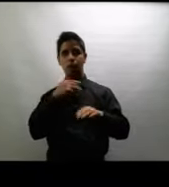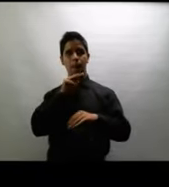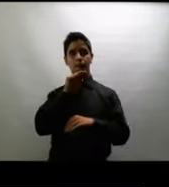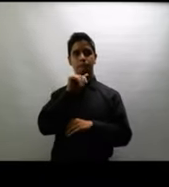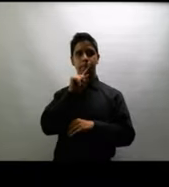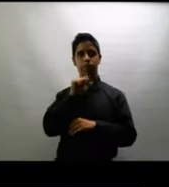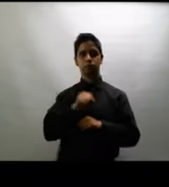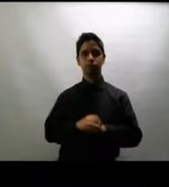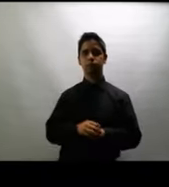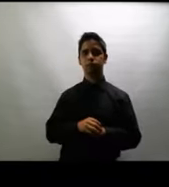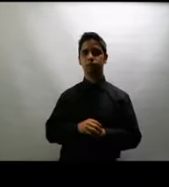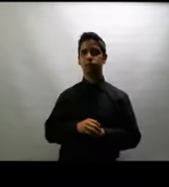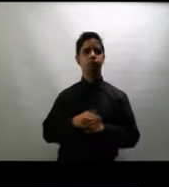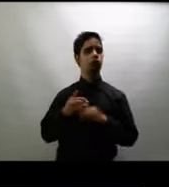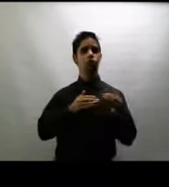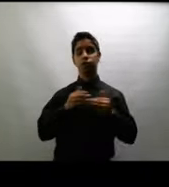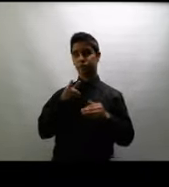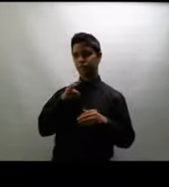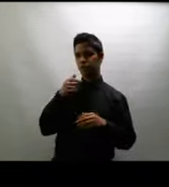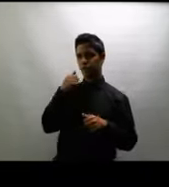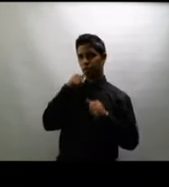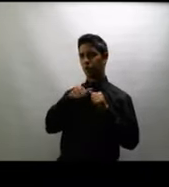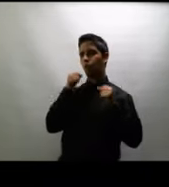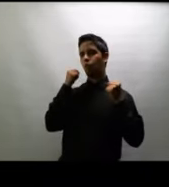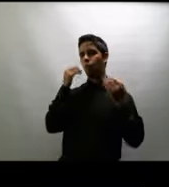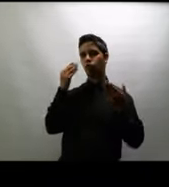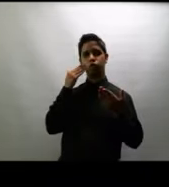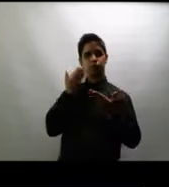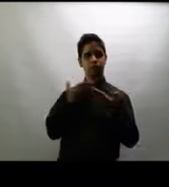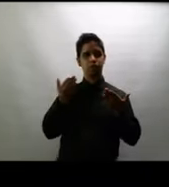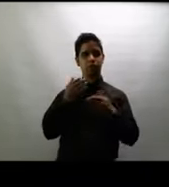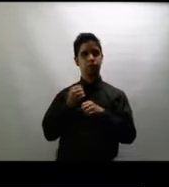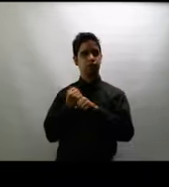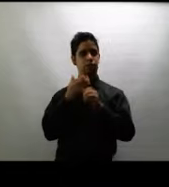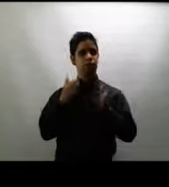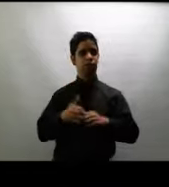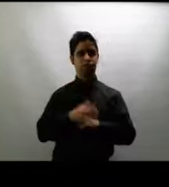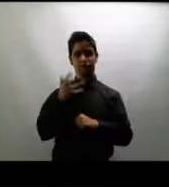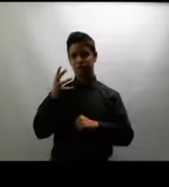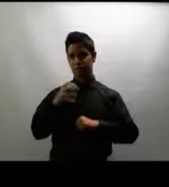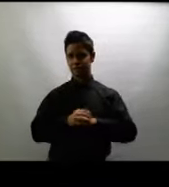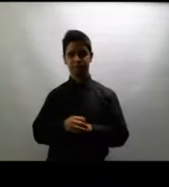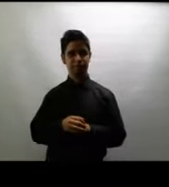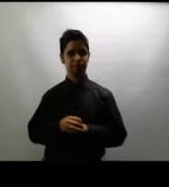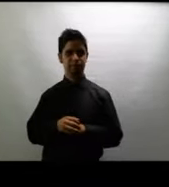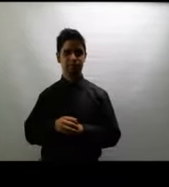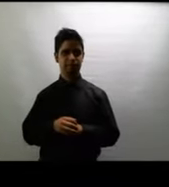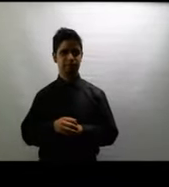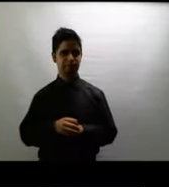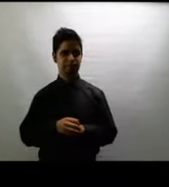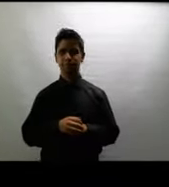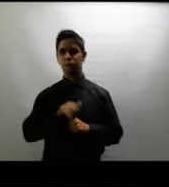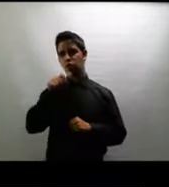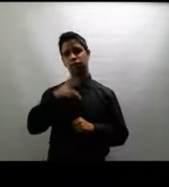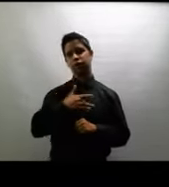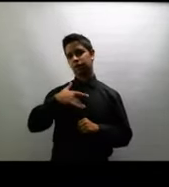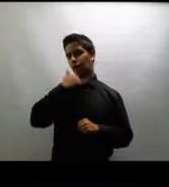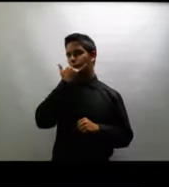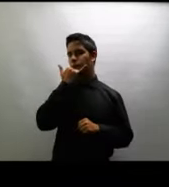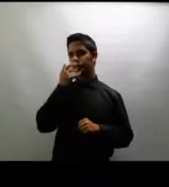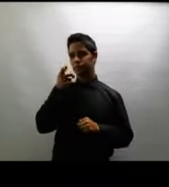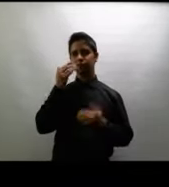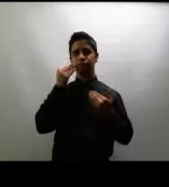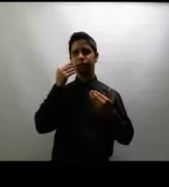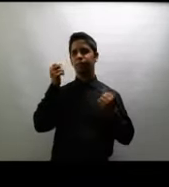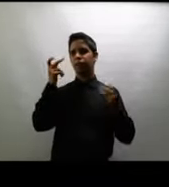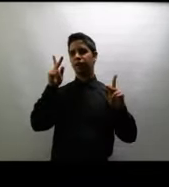en el Nueva York. Sí, era, ¿verdad? Cuando sí, son de allá. No estás tan mal, no te sientas tan mal. Ah, bueno. Yo sabía